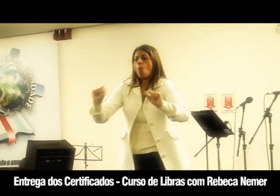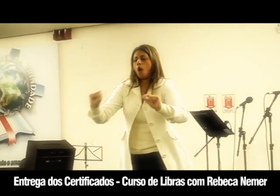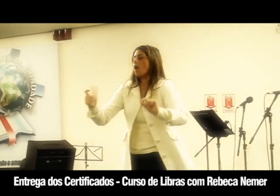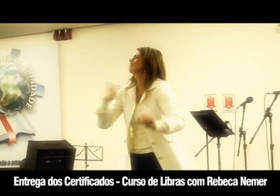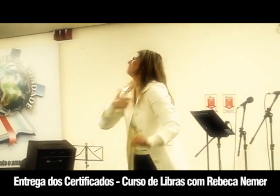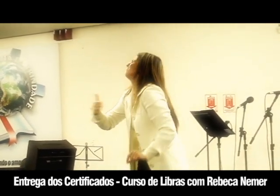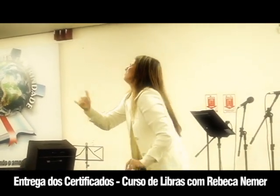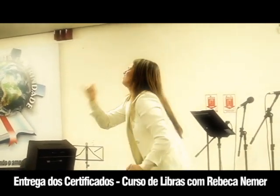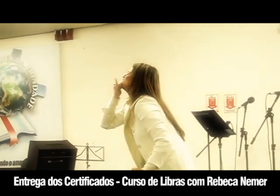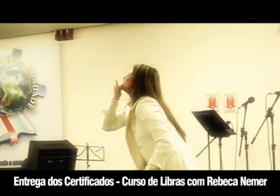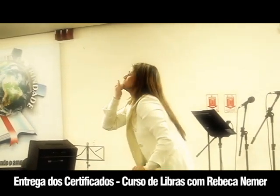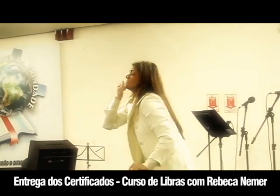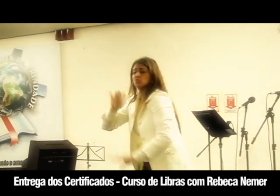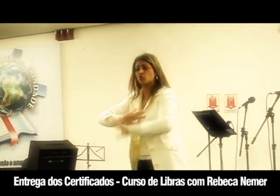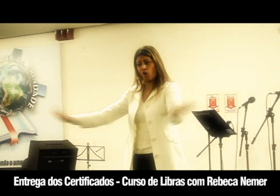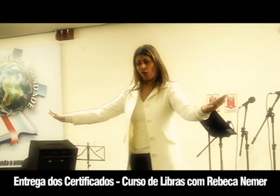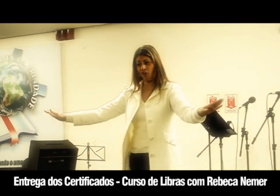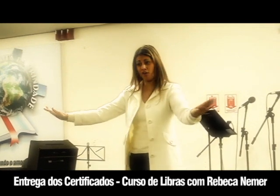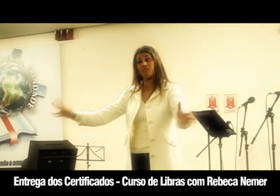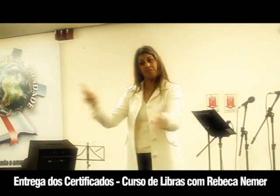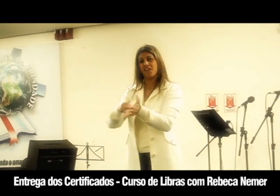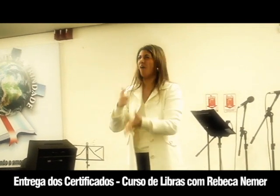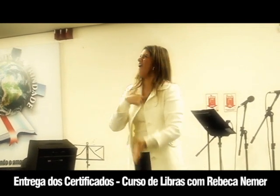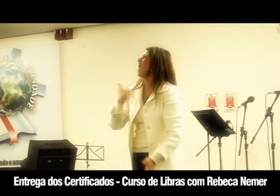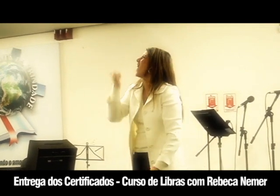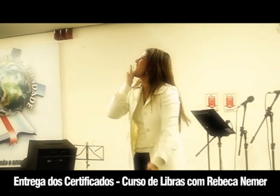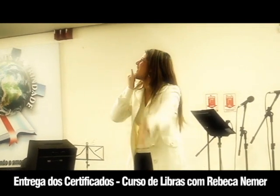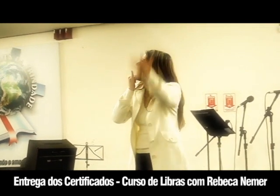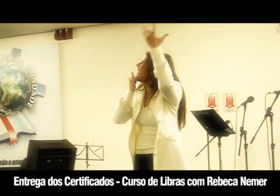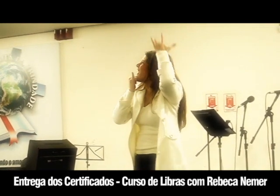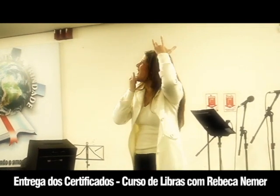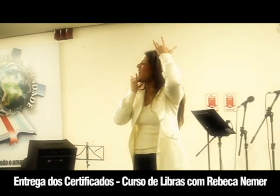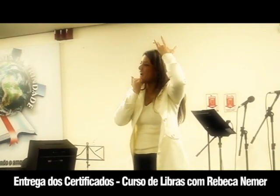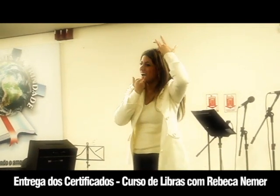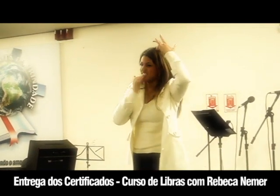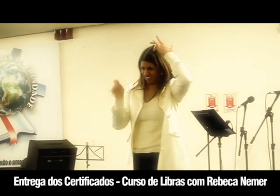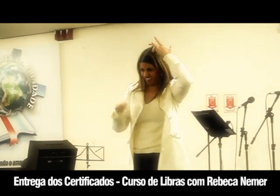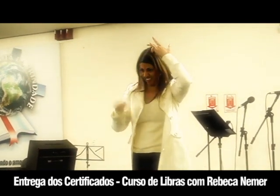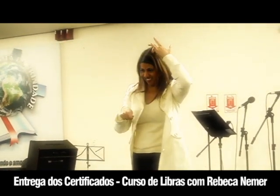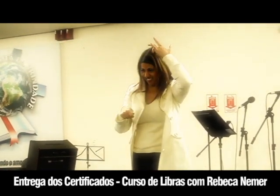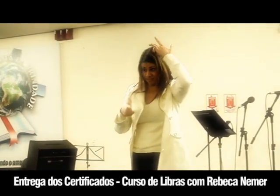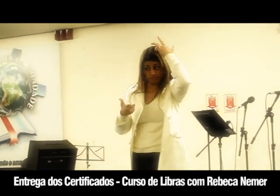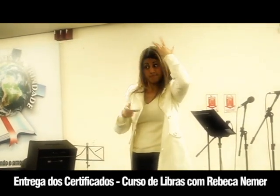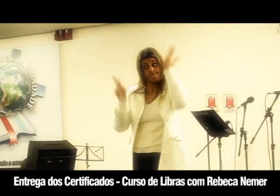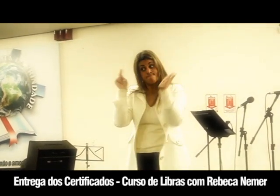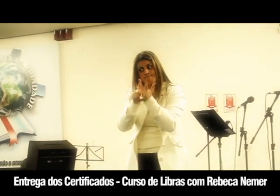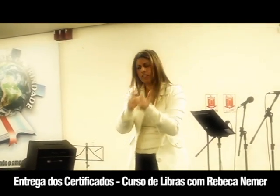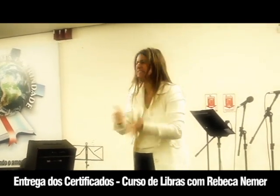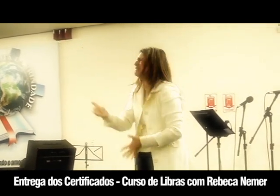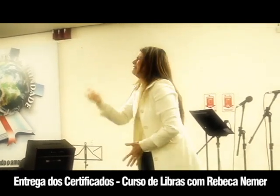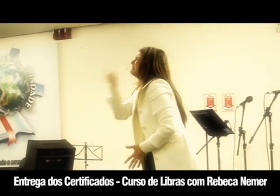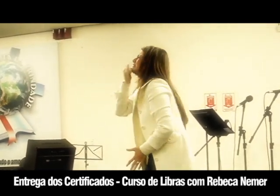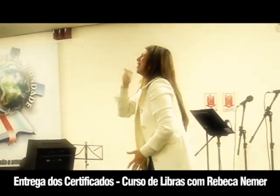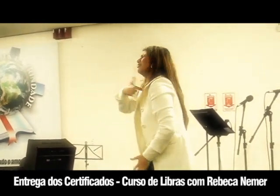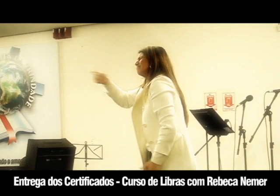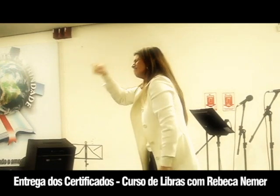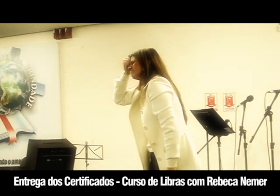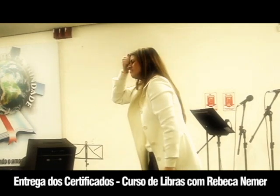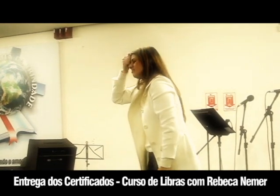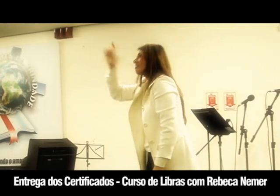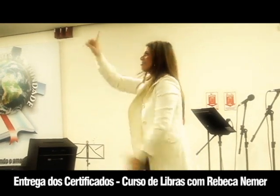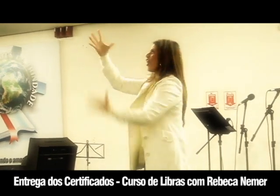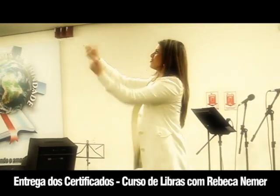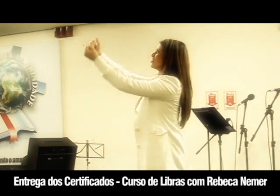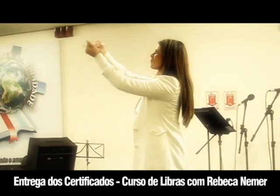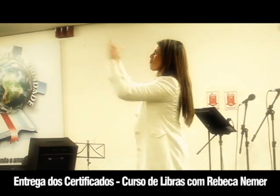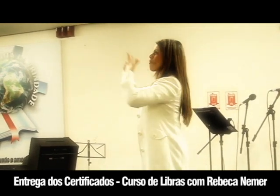resto para ninguém fazer. Por isso ele diz: está quase consumado? Não, está consumado. Eu terminei,